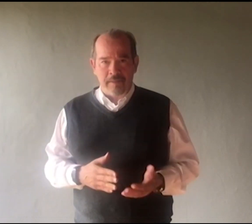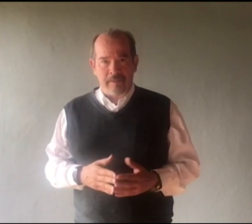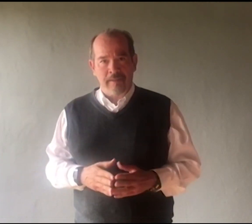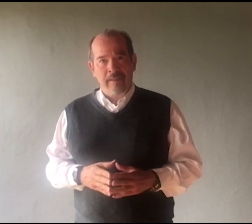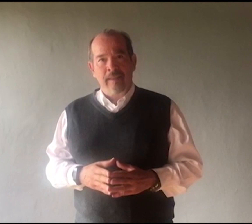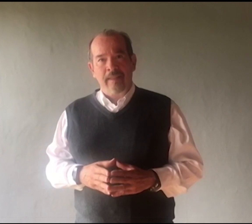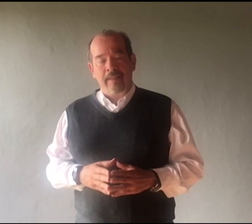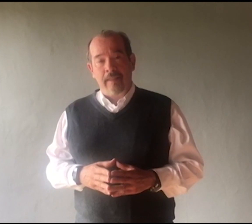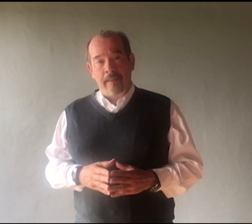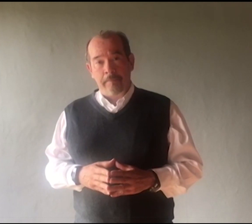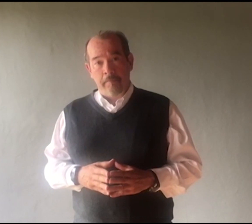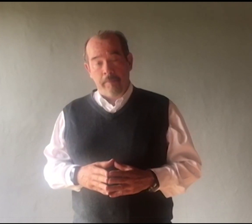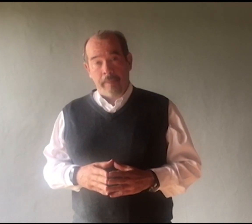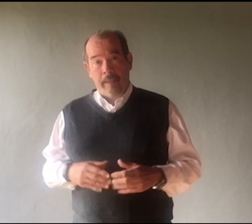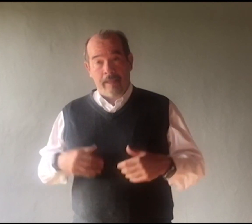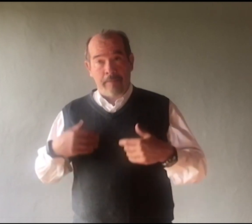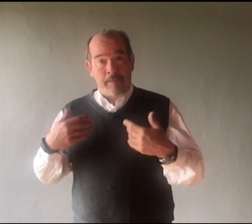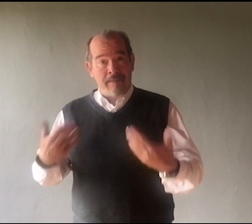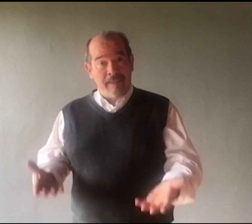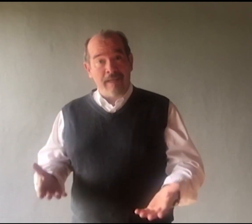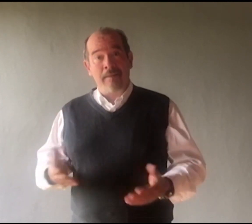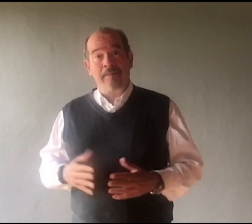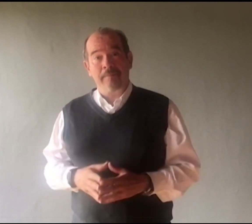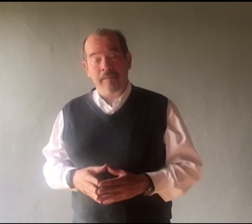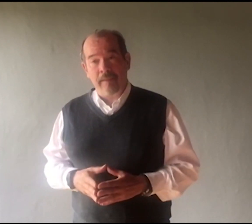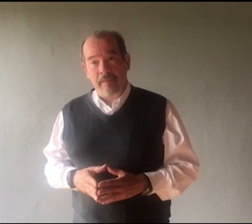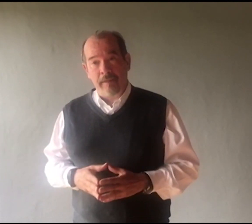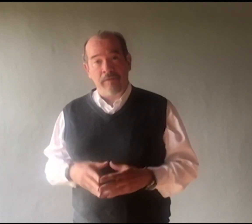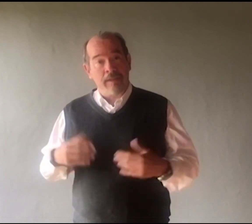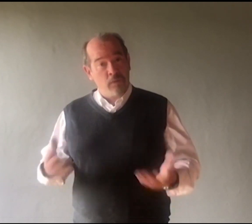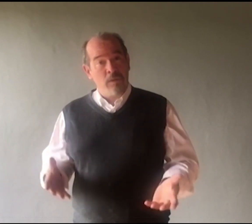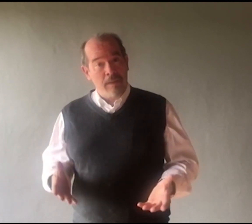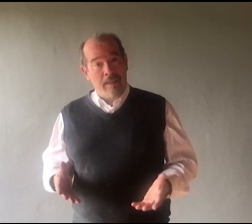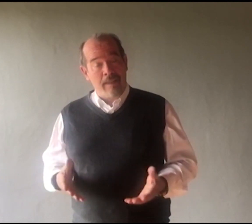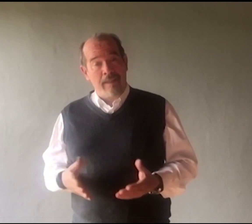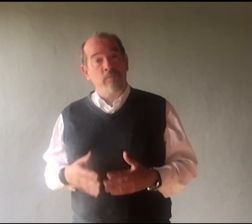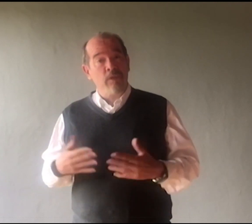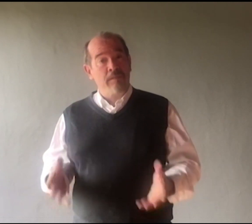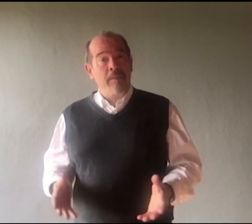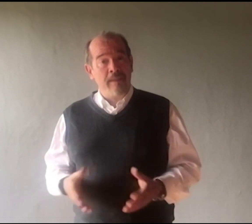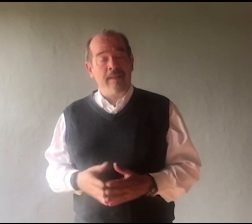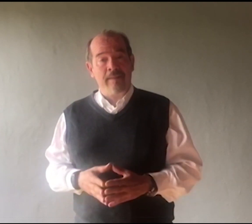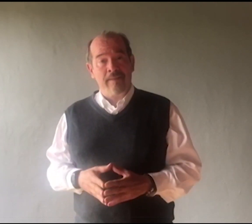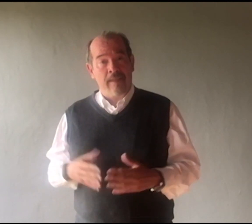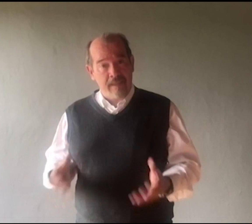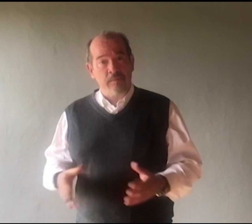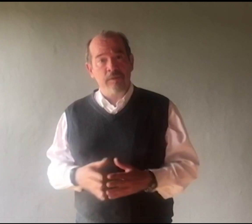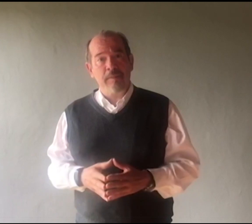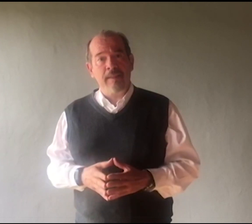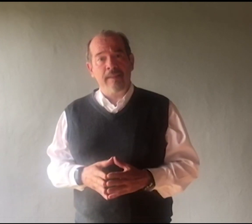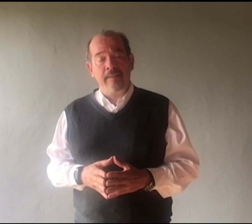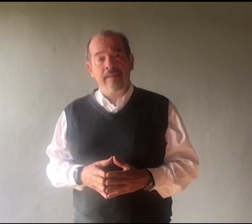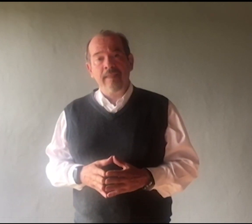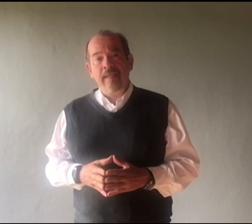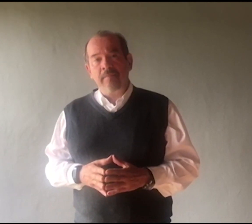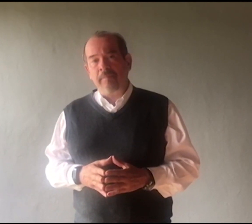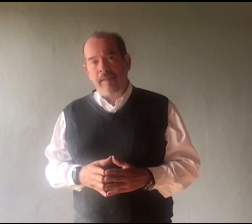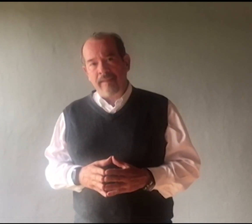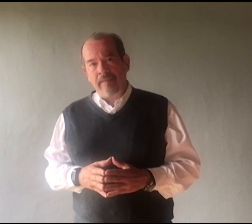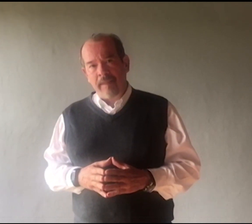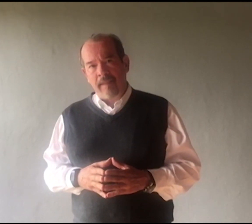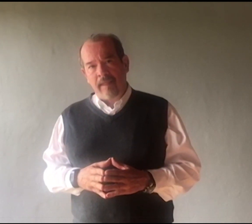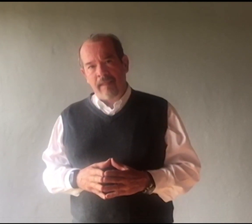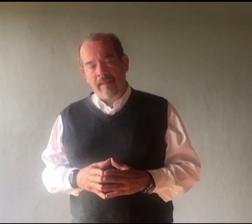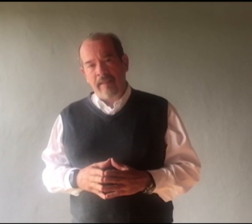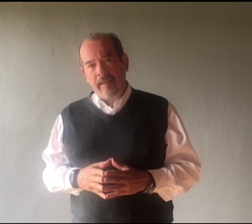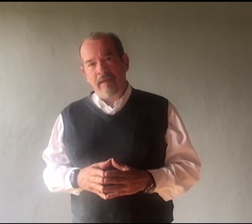de Chávez que planteaba en relación a las municipalidades, a la ley de municipalidades, me